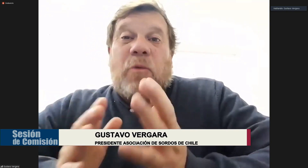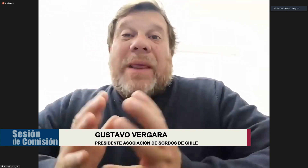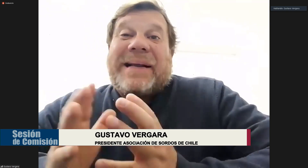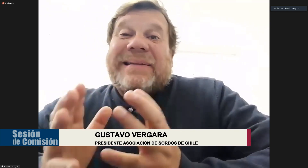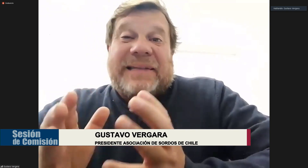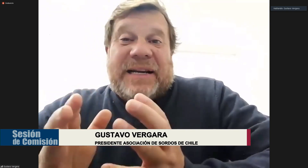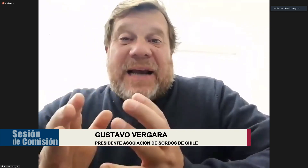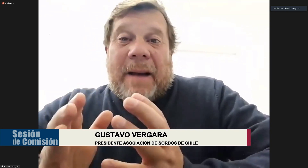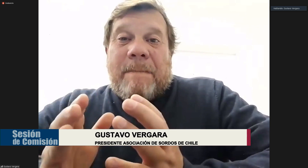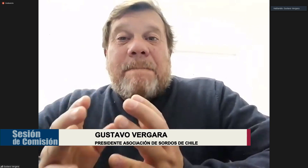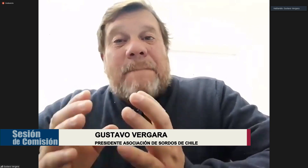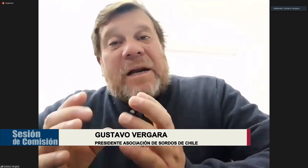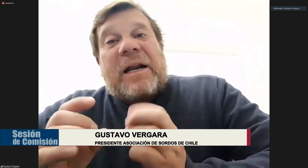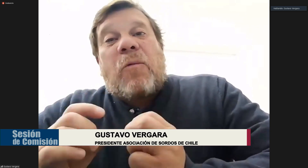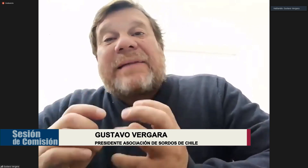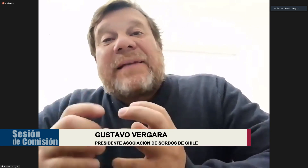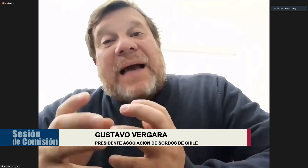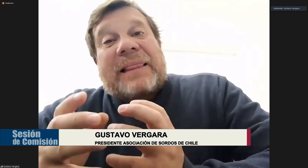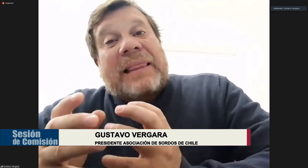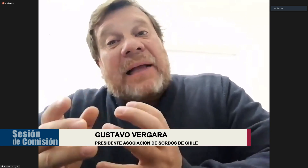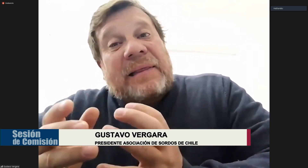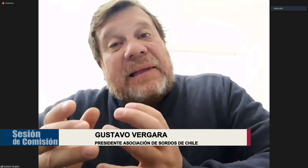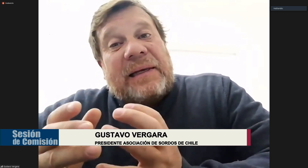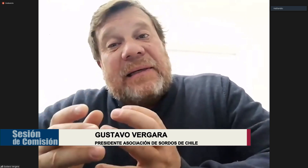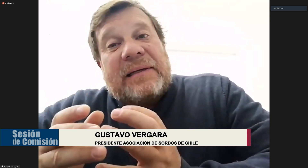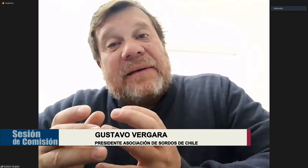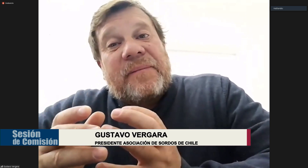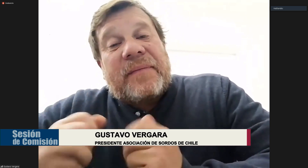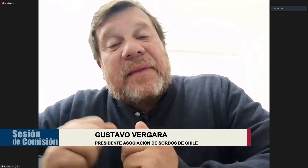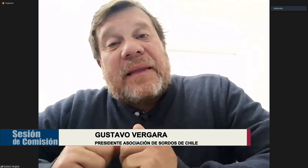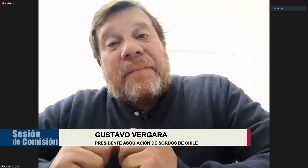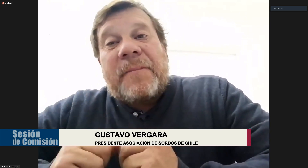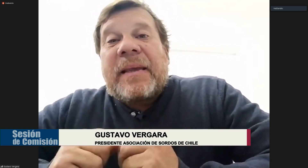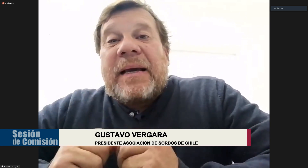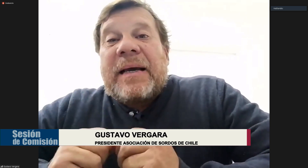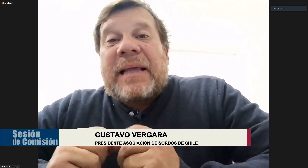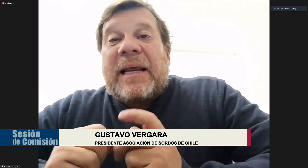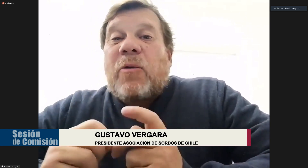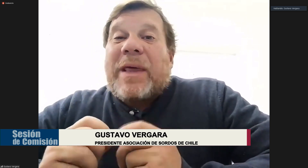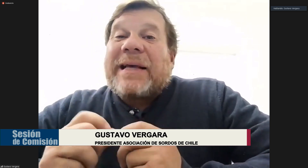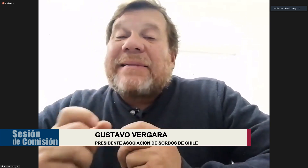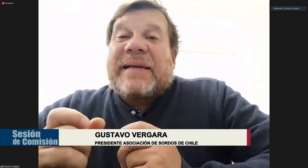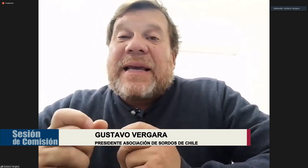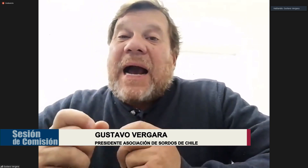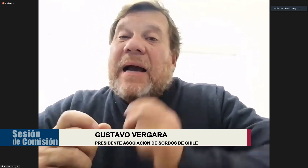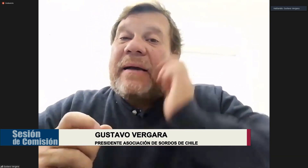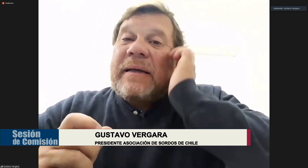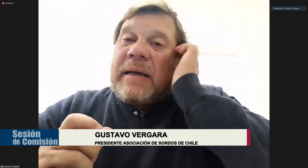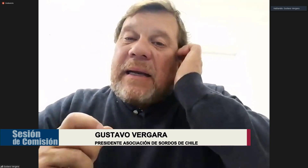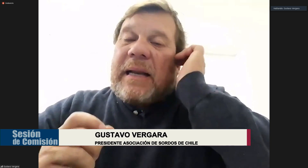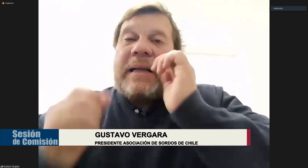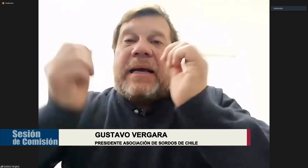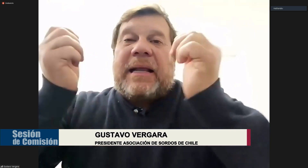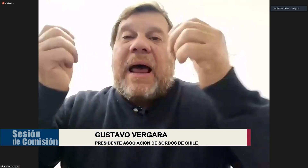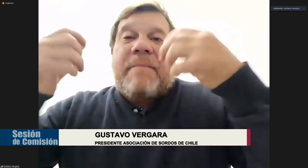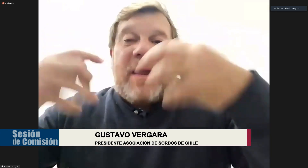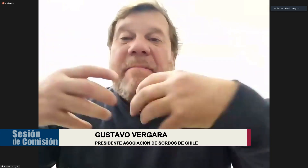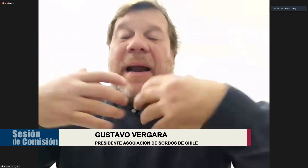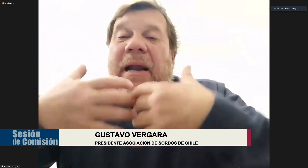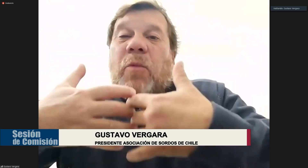de señas, pero la lengua de señas táctil. Esta lengua de señas es la misma lengua de